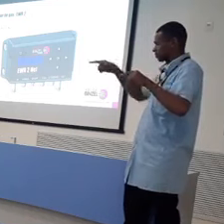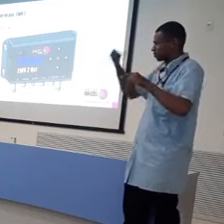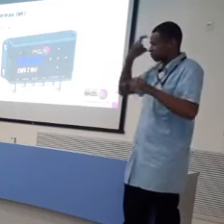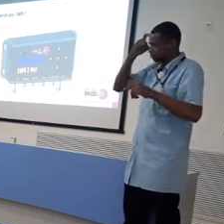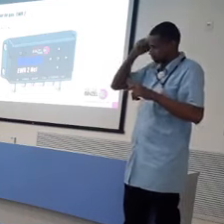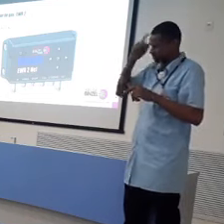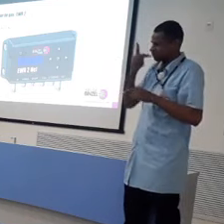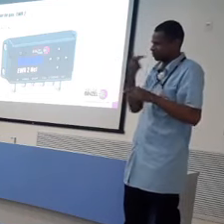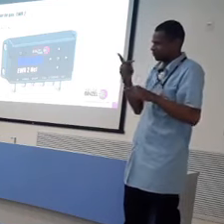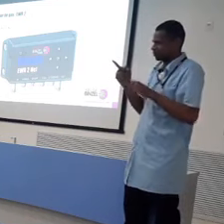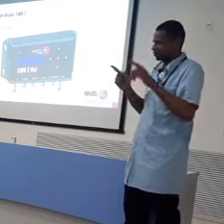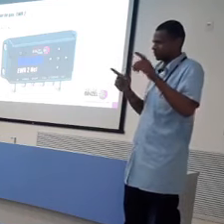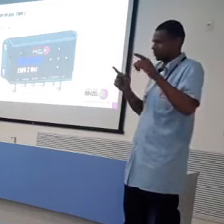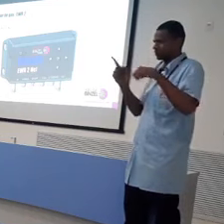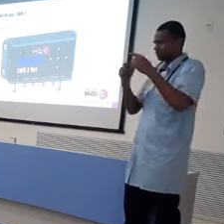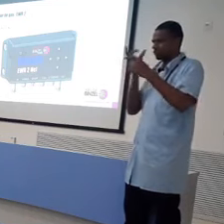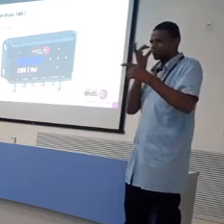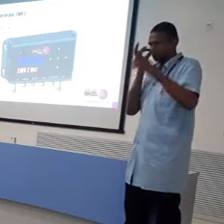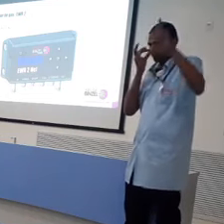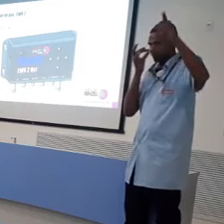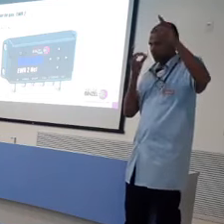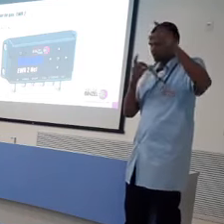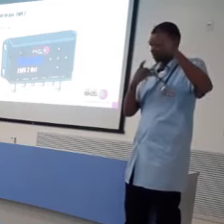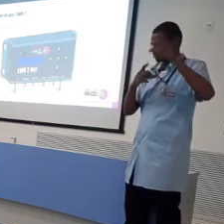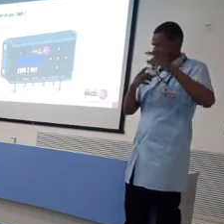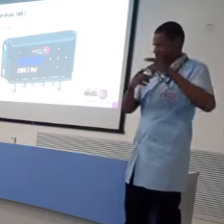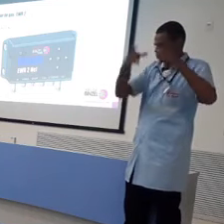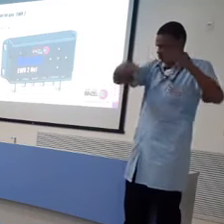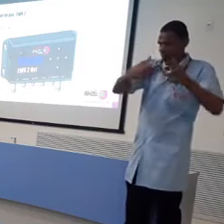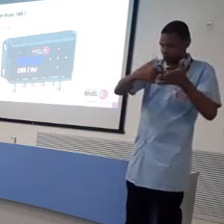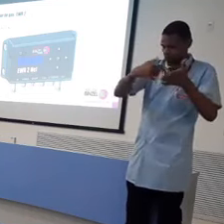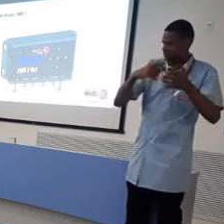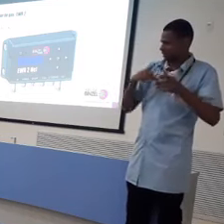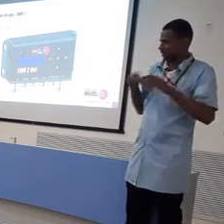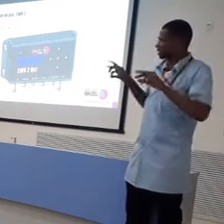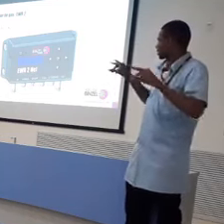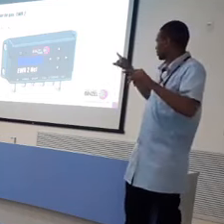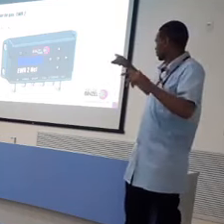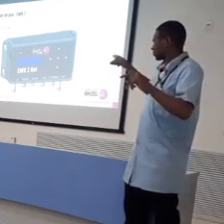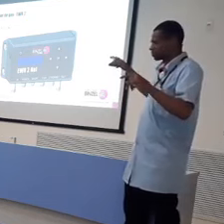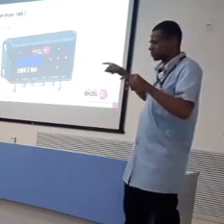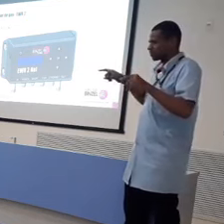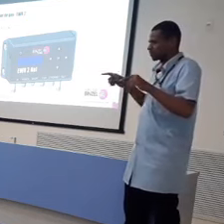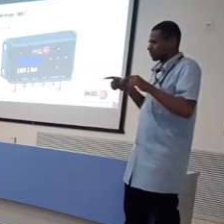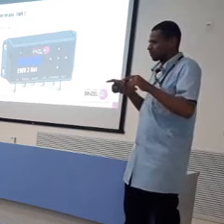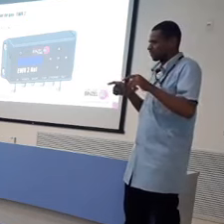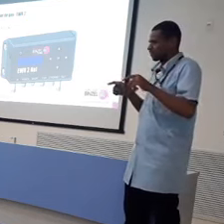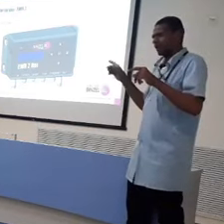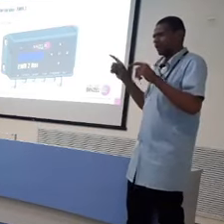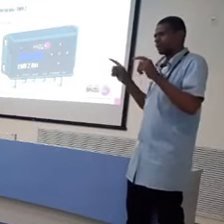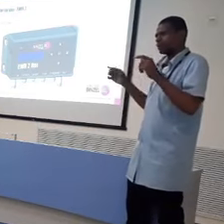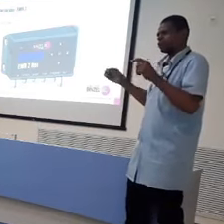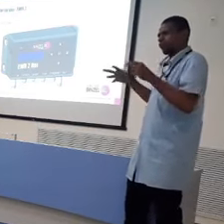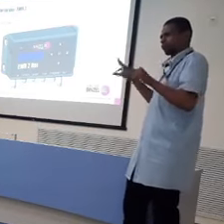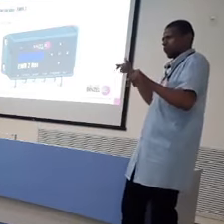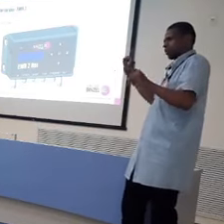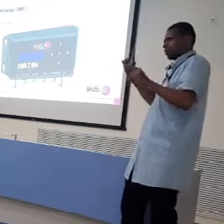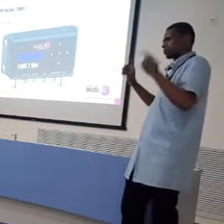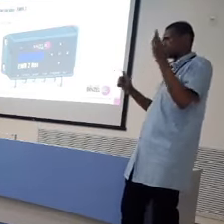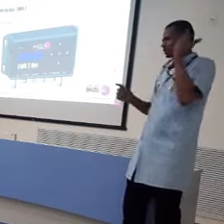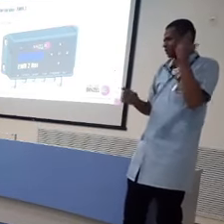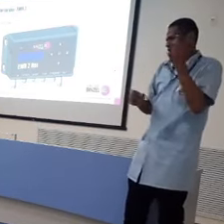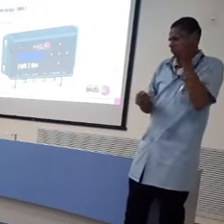O Marcelinho avisou para a gente, tem um desse aqui instalado na oficina, então quem quiser ver lá, eu creio que o que tem aí é uma versão anterior desse. Esse daqui ele já